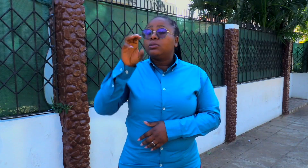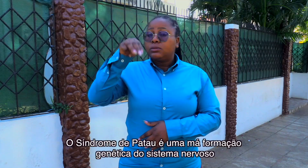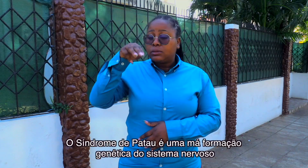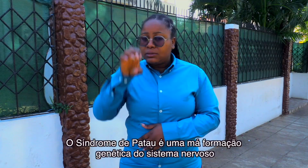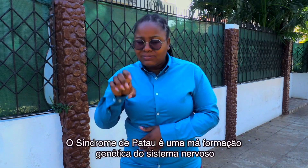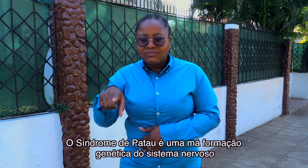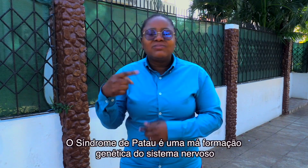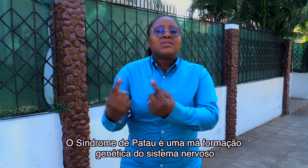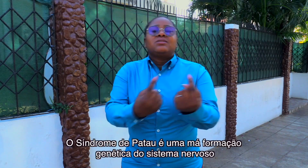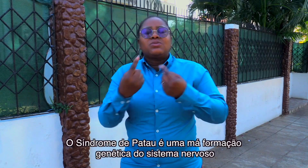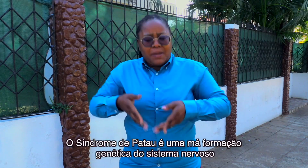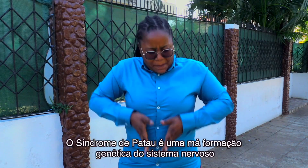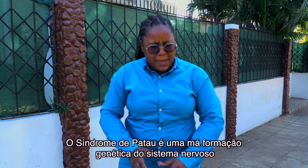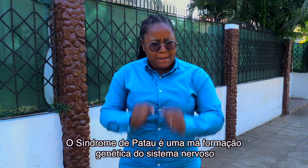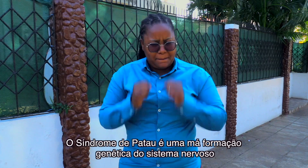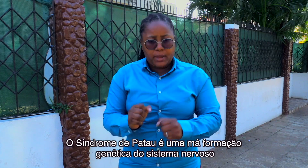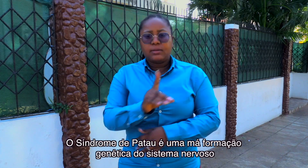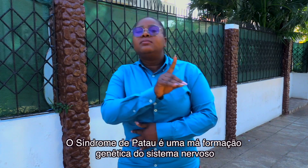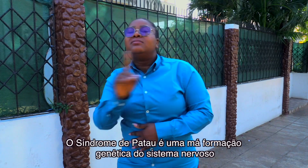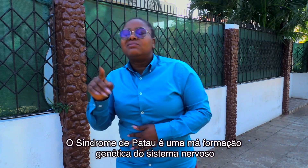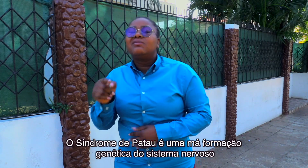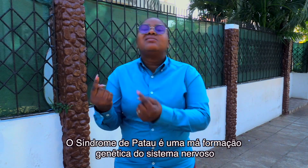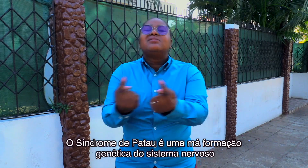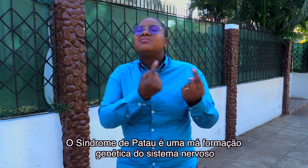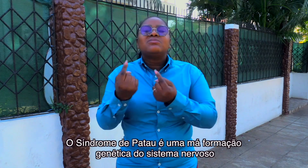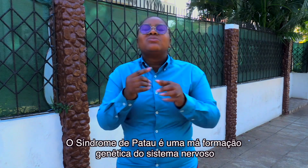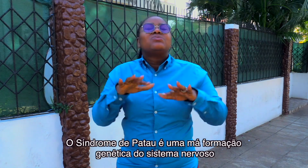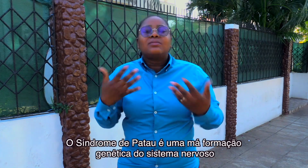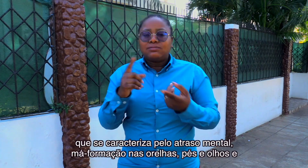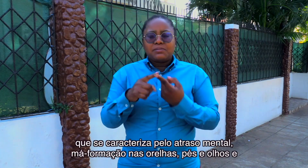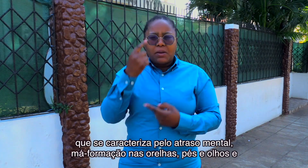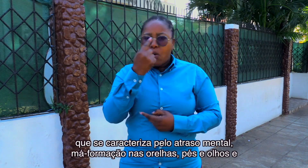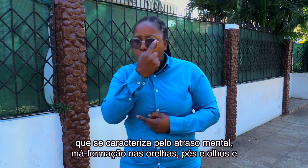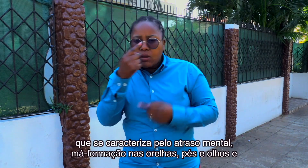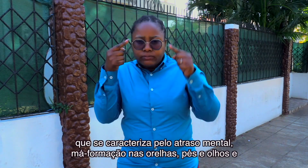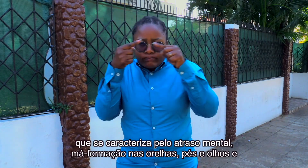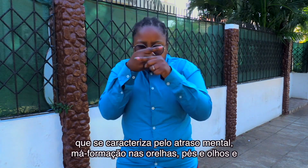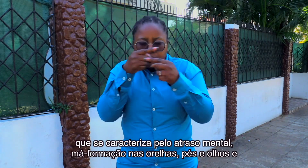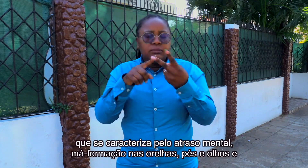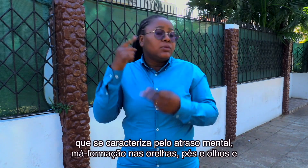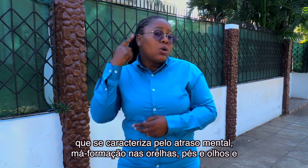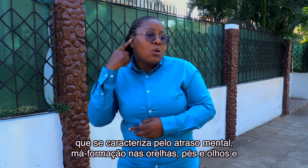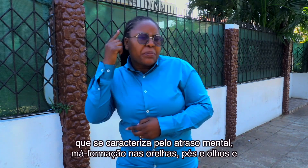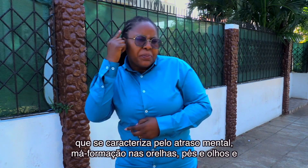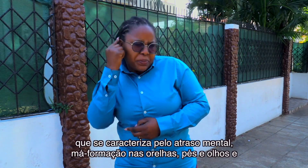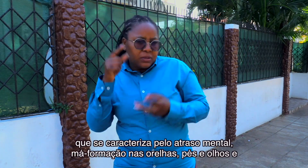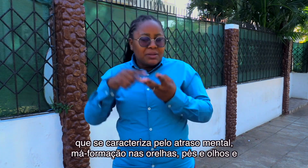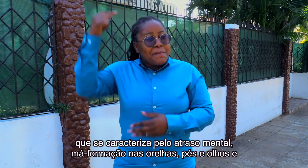O síndrome de Patau é uma malformação genética do sistema nervoso que se caracteriza pelo atraso mental, má